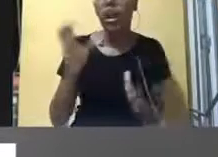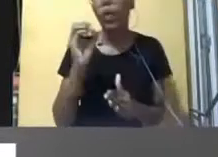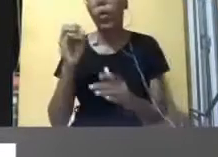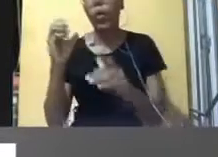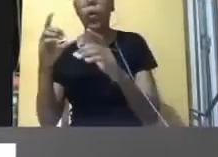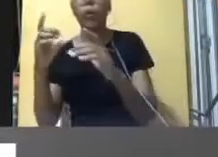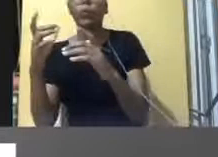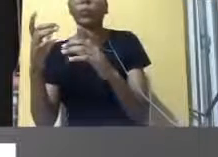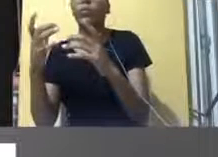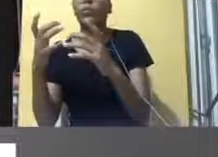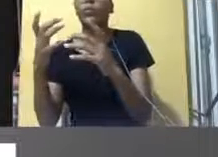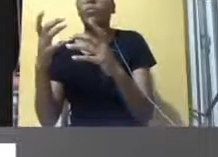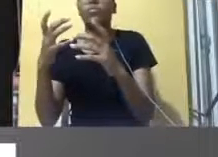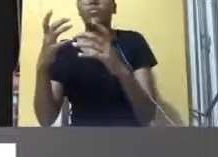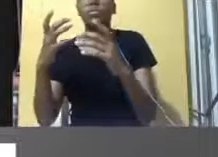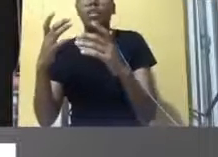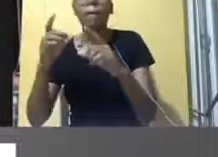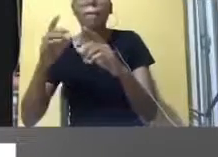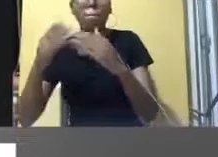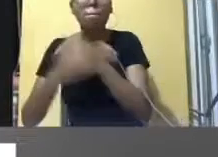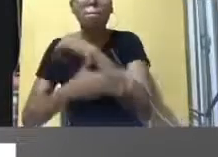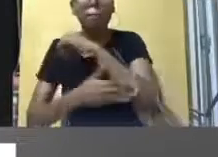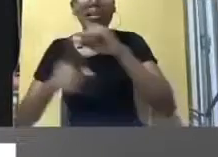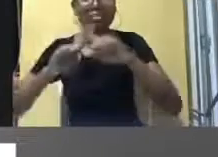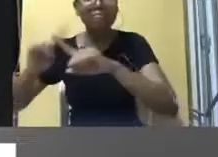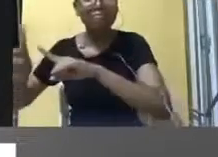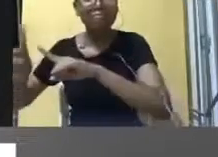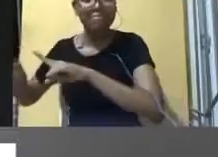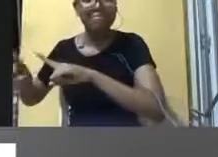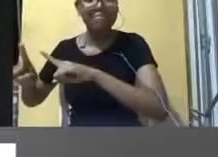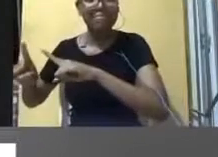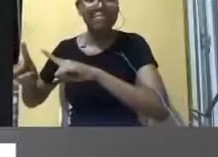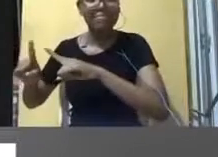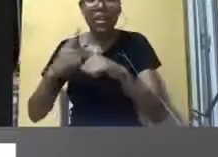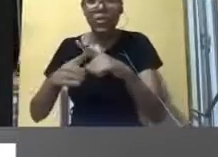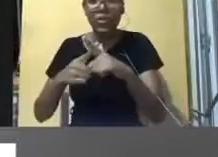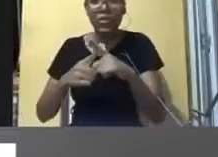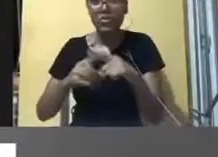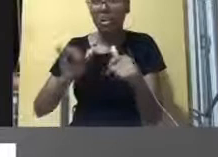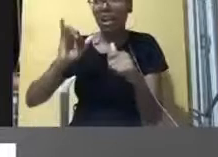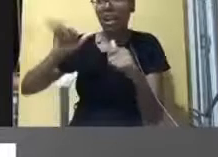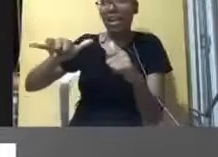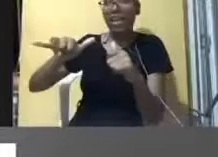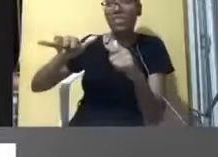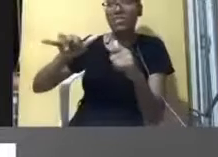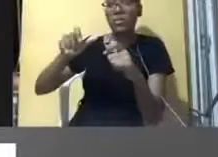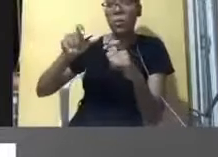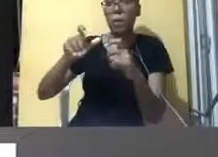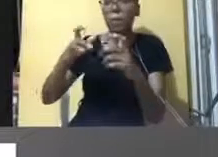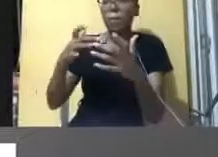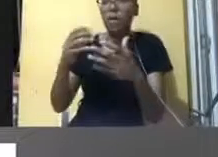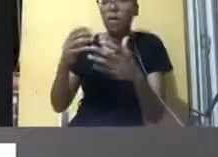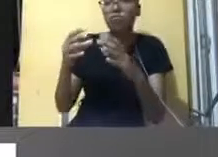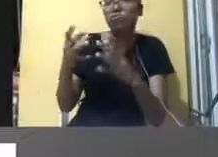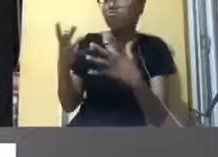así. Cualquier país, eso es un impacto. También la región. Por ejemplo, vamos a decir aquí